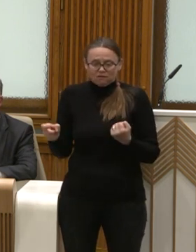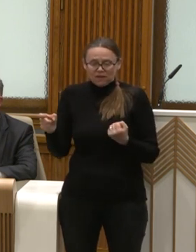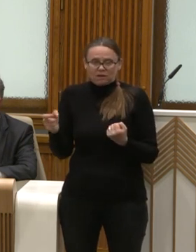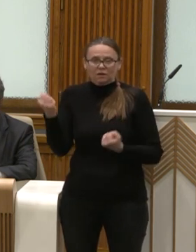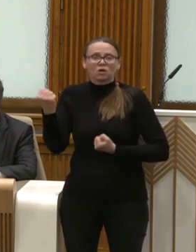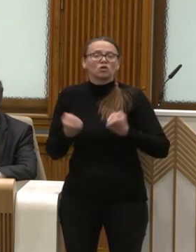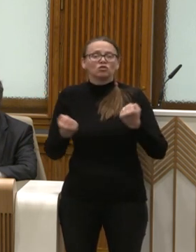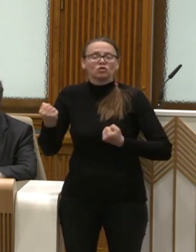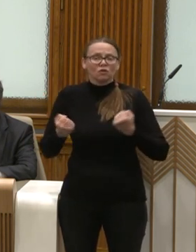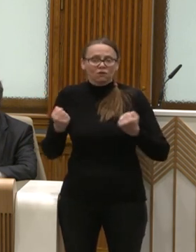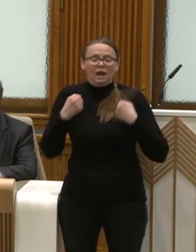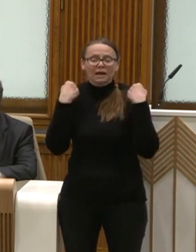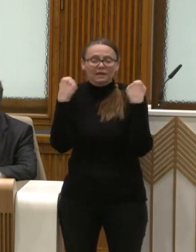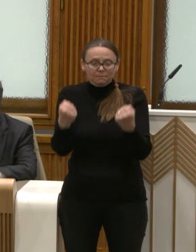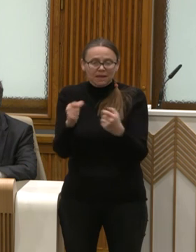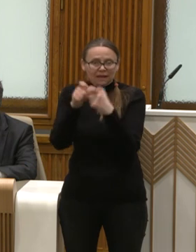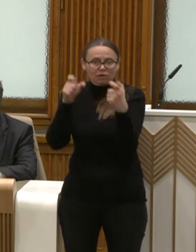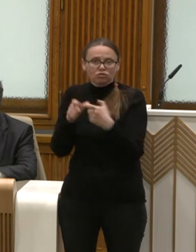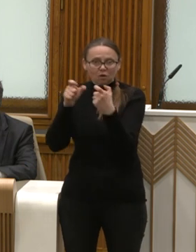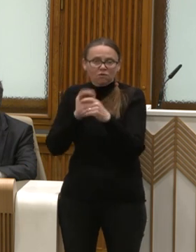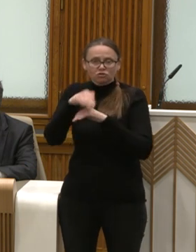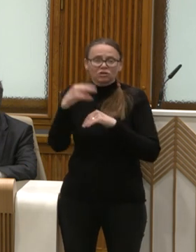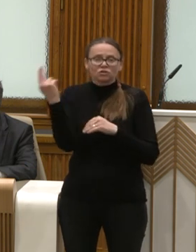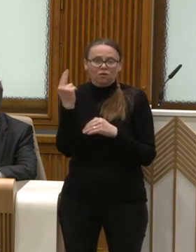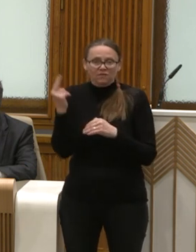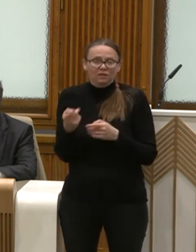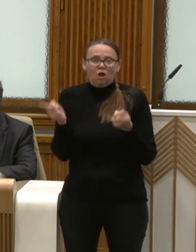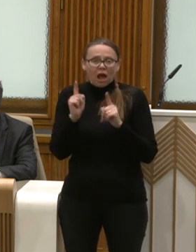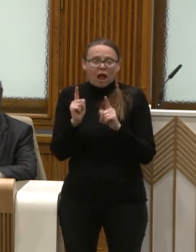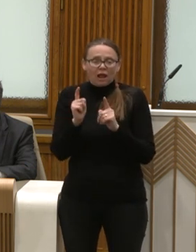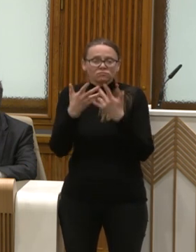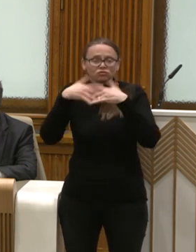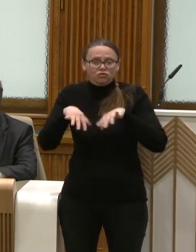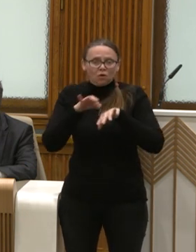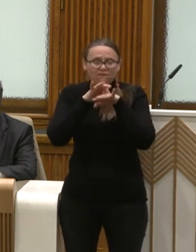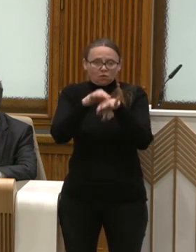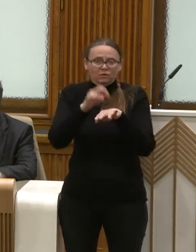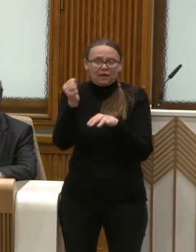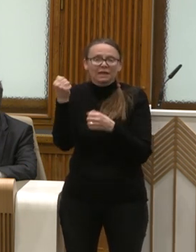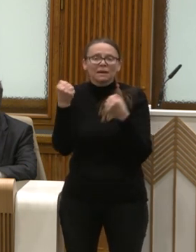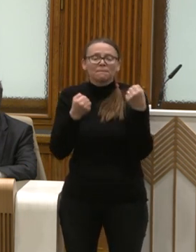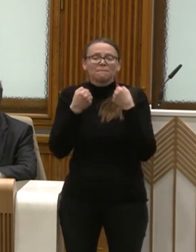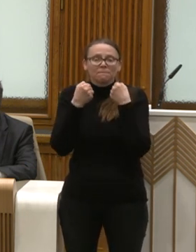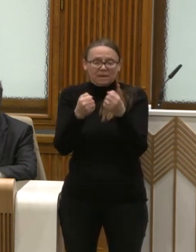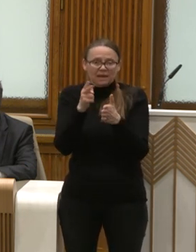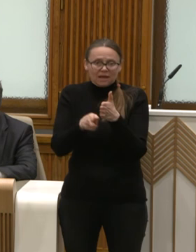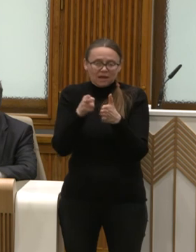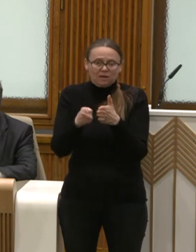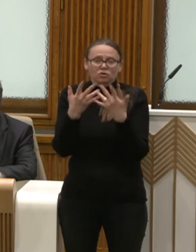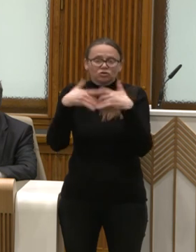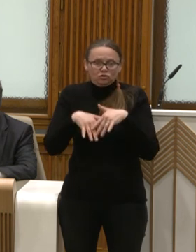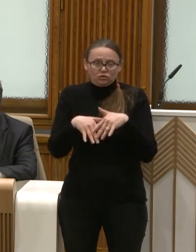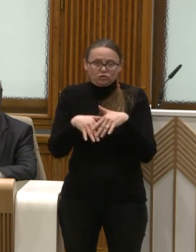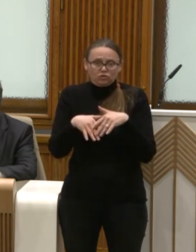ki pelje tovor čez Slovenijo ali strojevodja, ki pelje tovorni vlak čez Slovenijo, ne, se najbolj